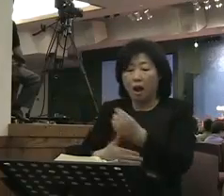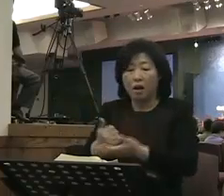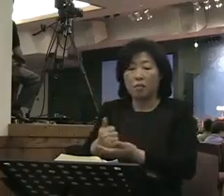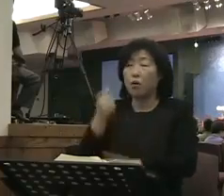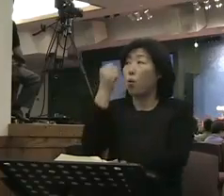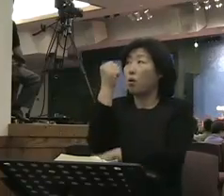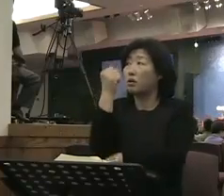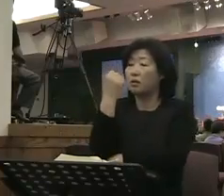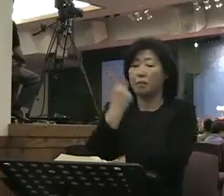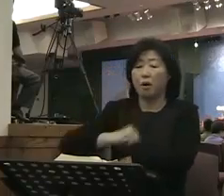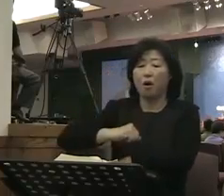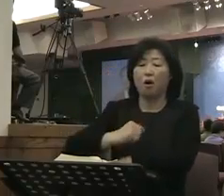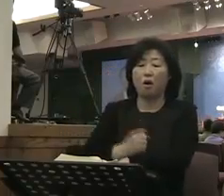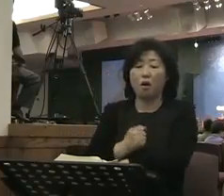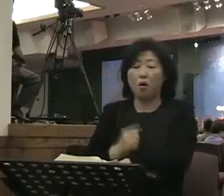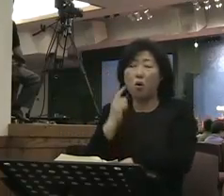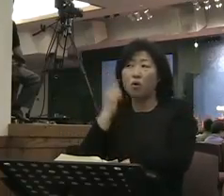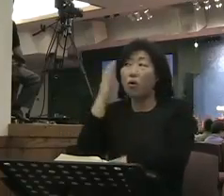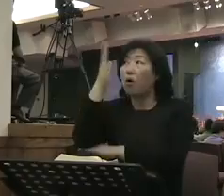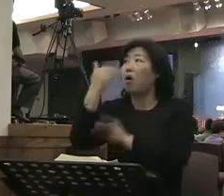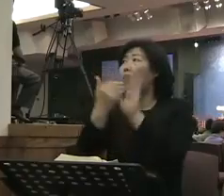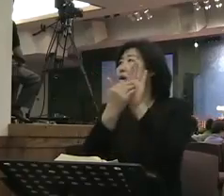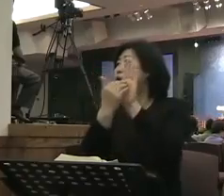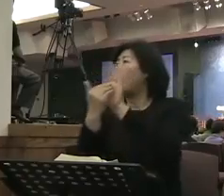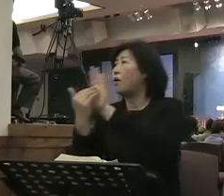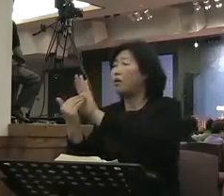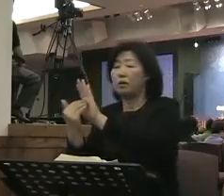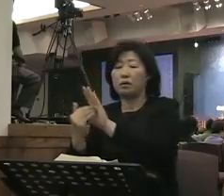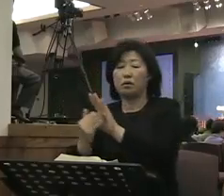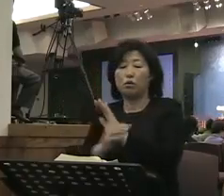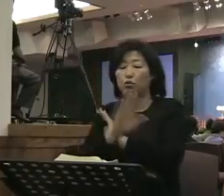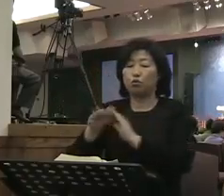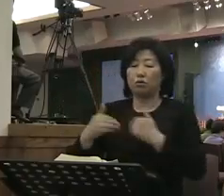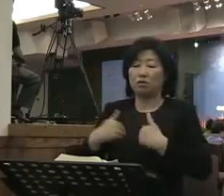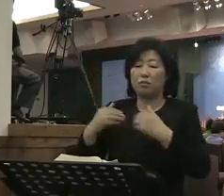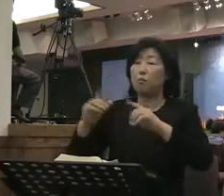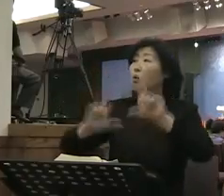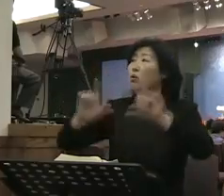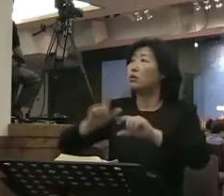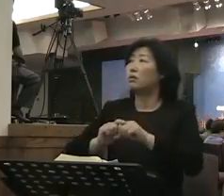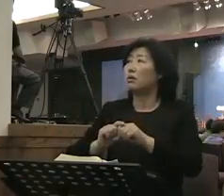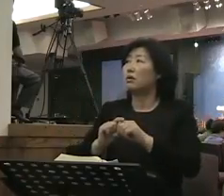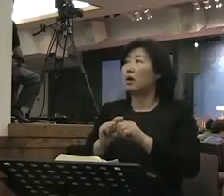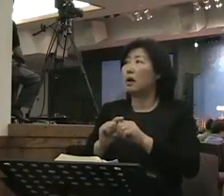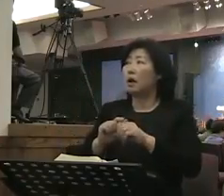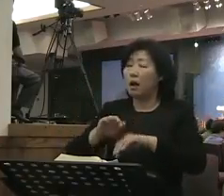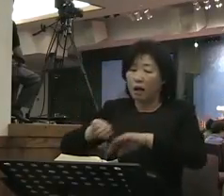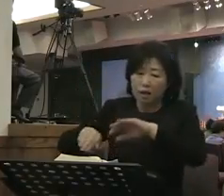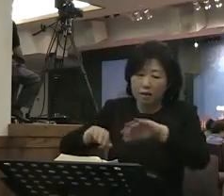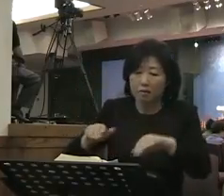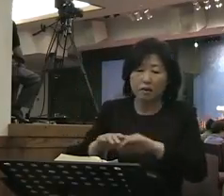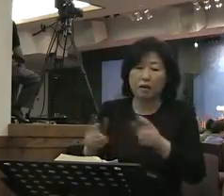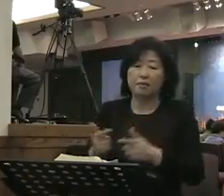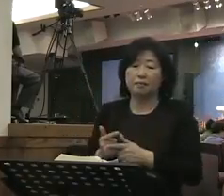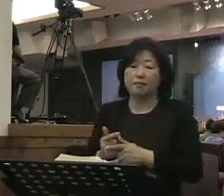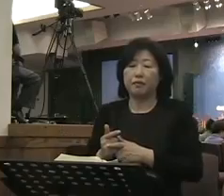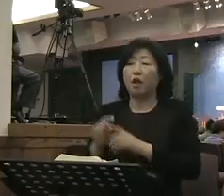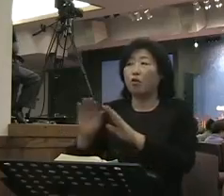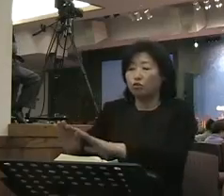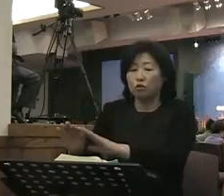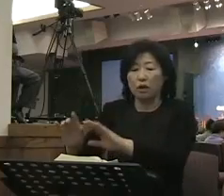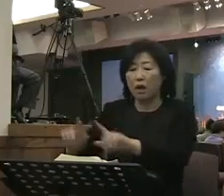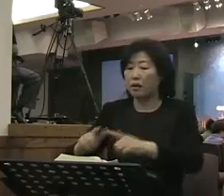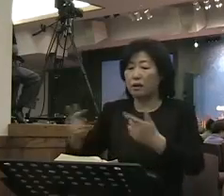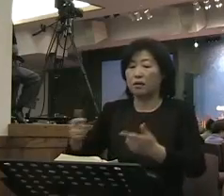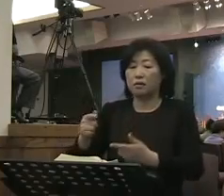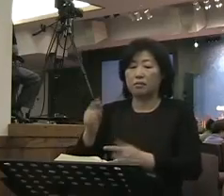반항하고 영광을 가리우는 우리의 모습에 하나님은 개입 안 하고 그냥 놔두지 않는다는 말씀입니다.